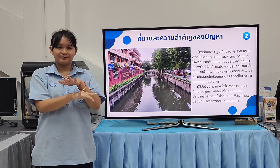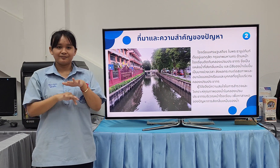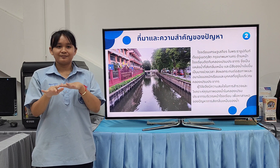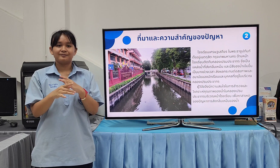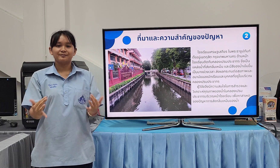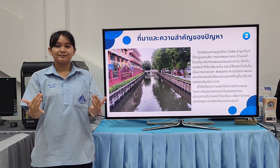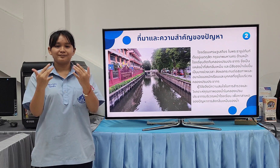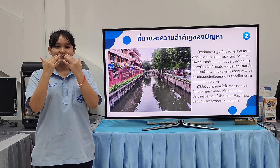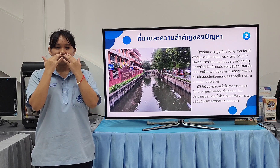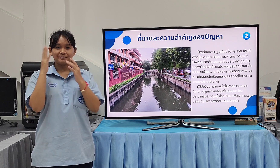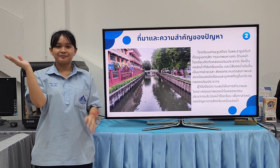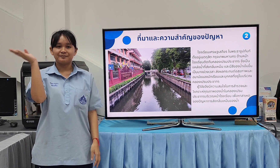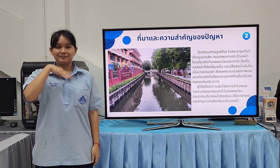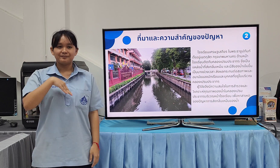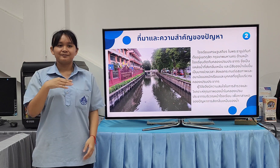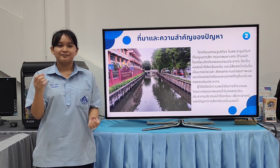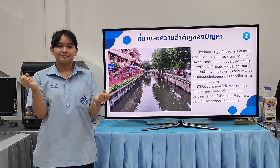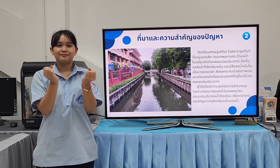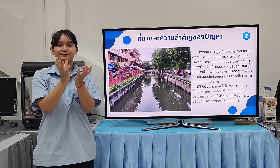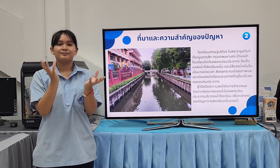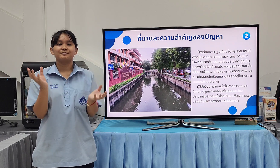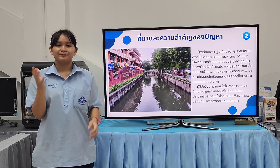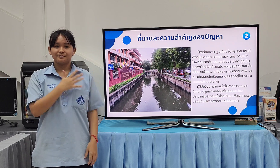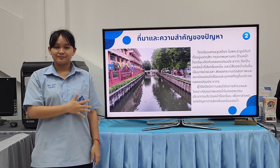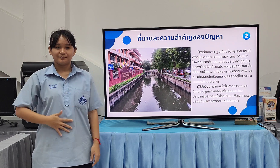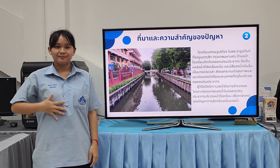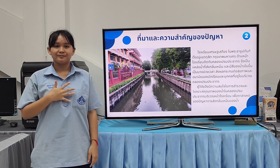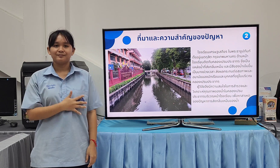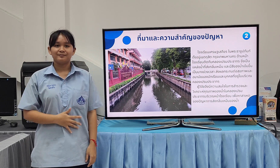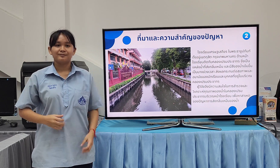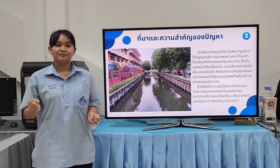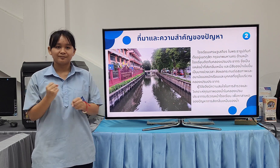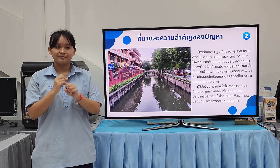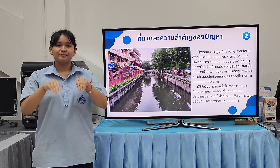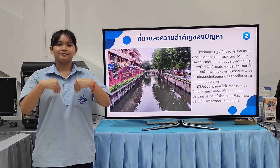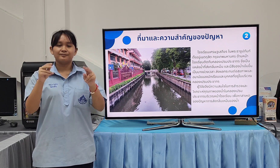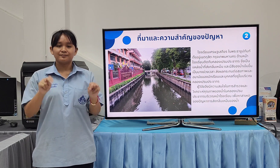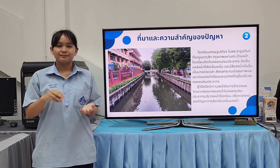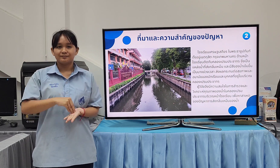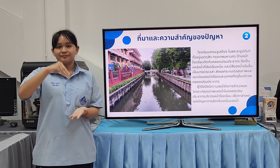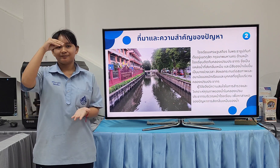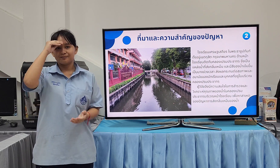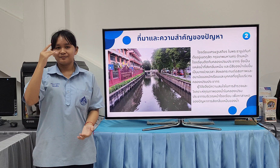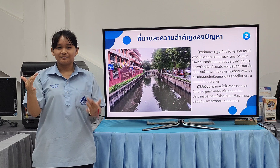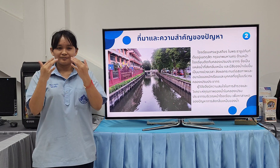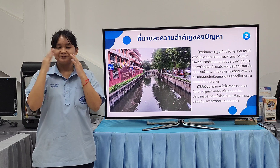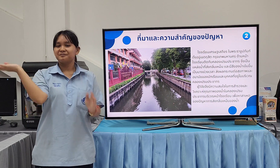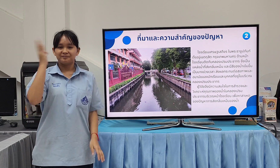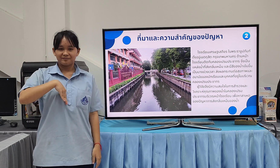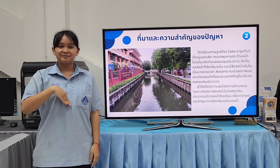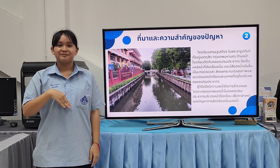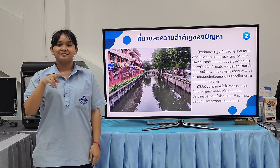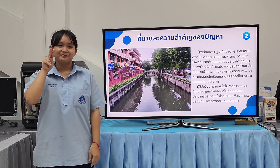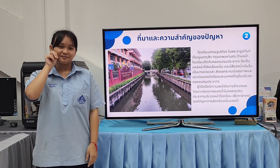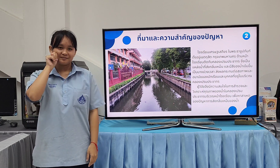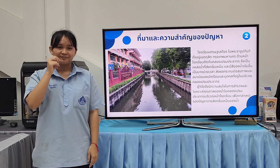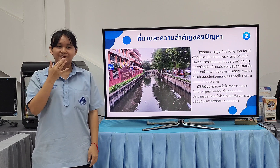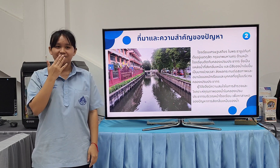เรียนมีแหล่งน้ำที่ทรงกินเหม็นซึ่งส่งผลพบต่อสุขภาพของนักเรียนและมีสีเข้มขึ้นใน